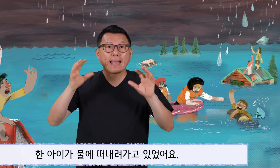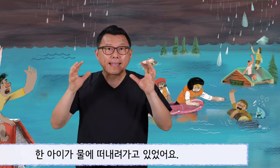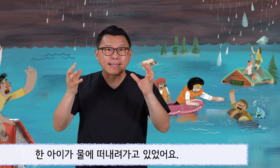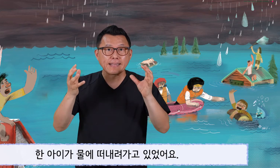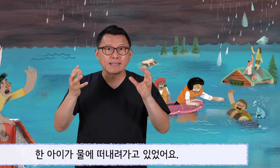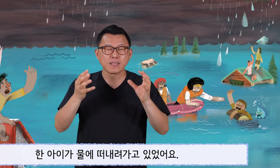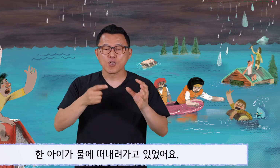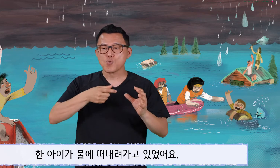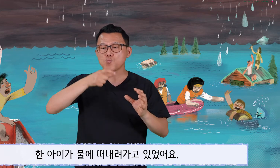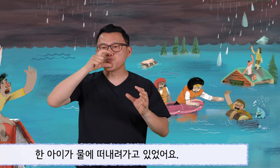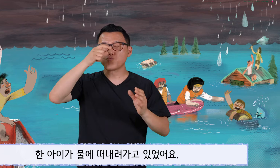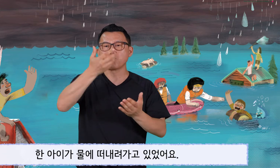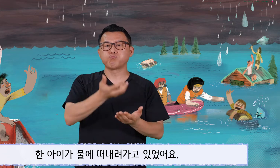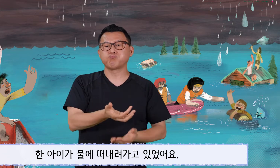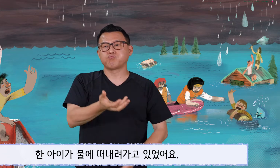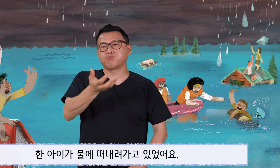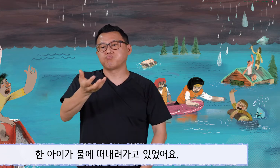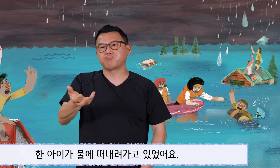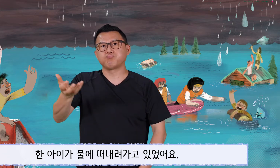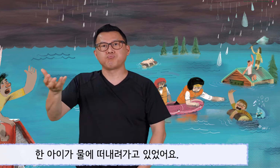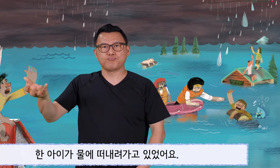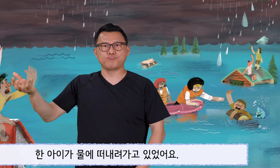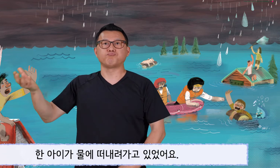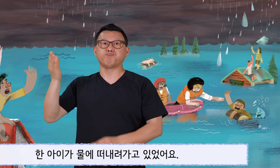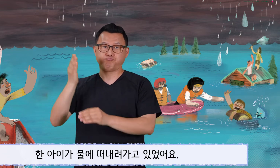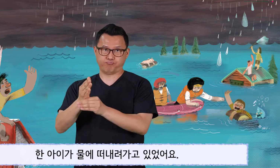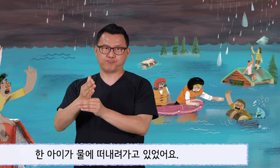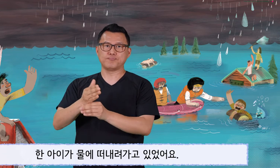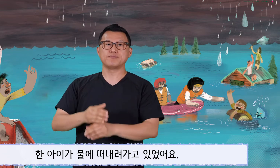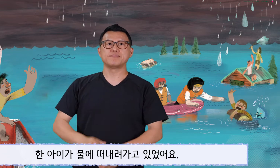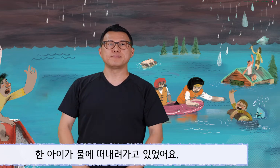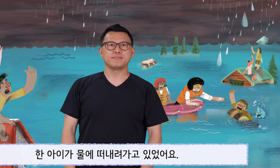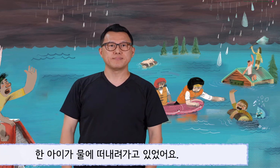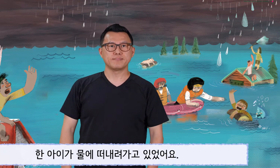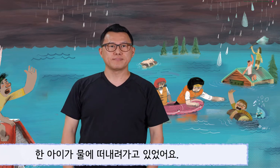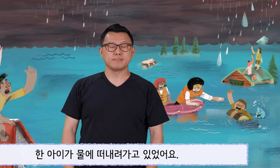한 아이가 물에 떠내려가고 있었어요.